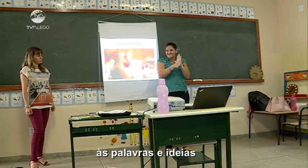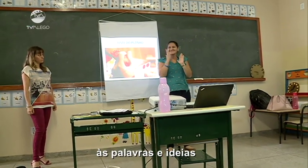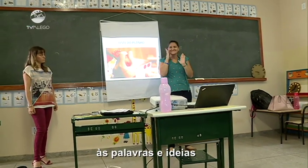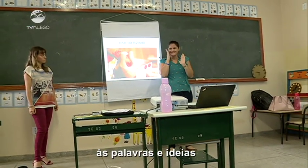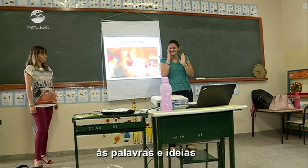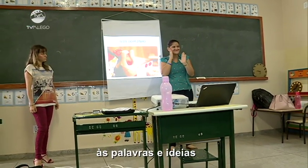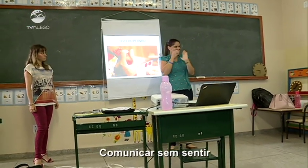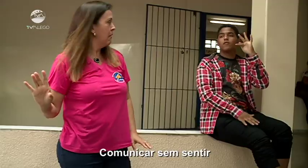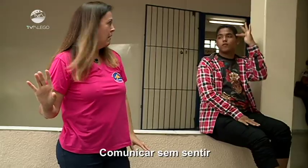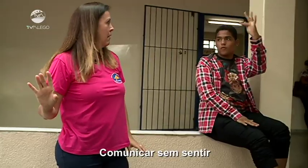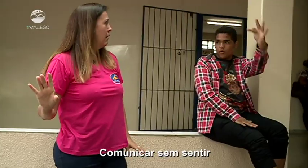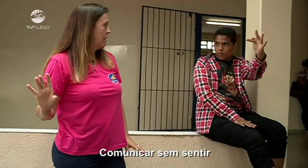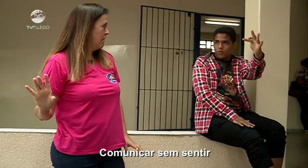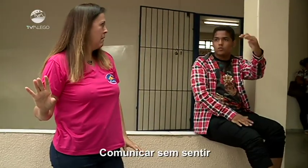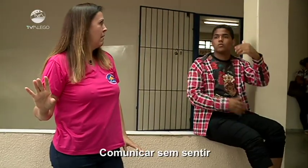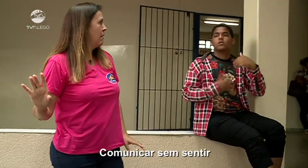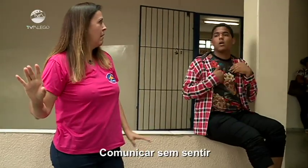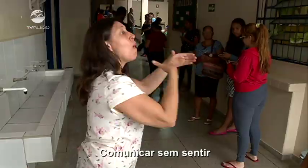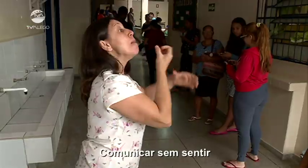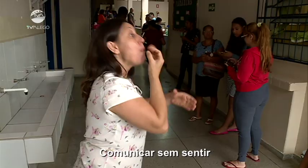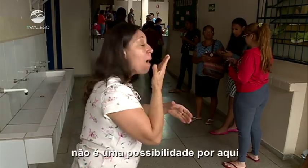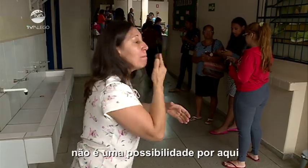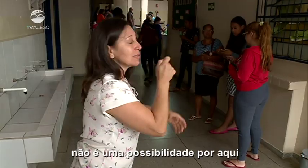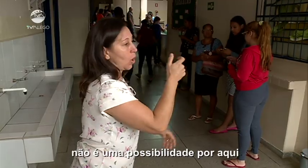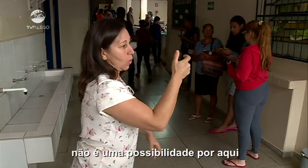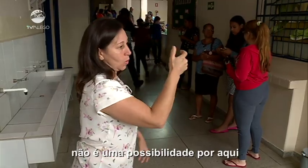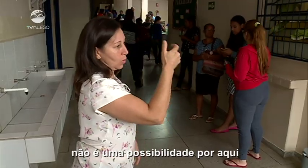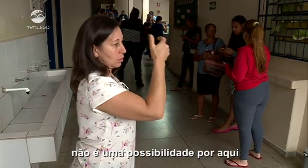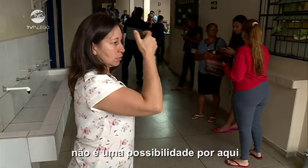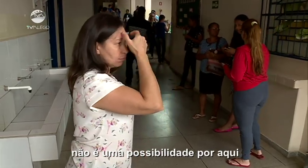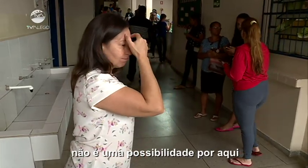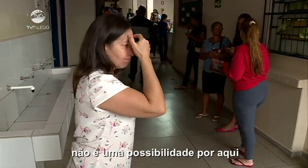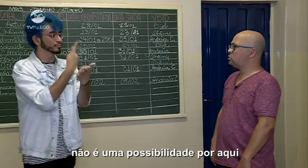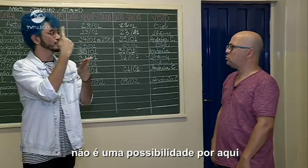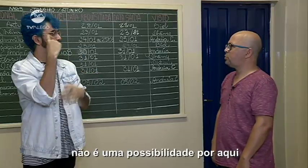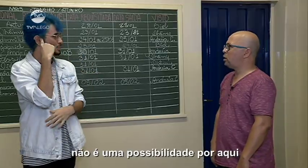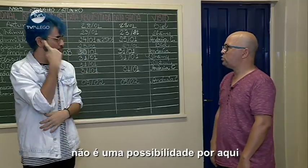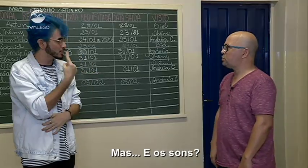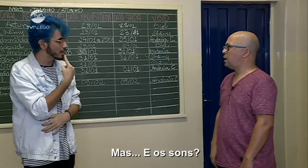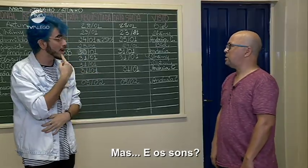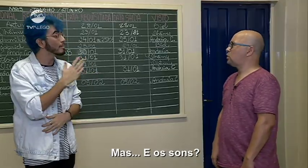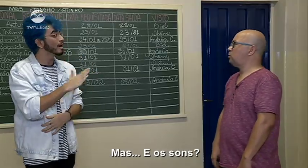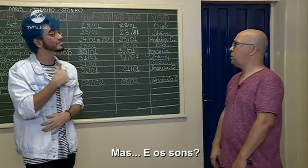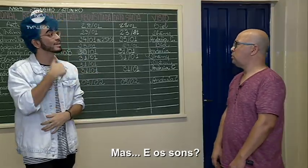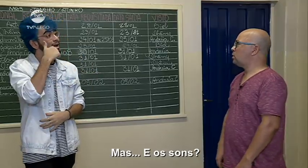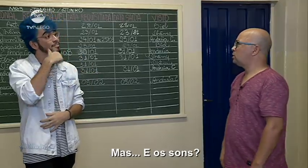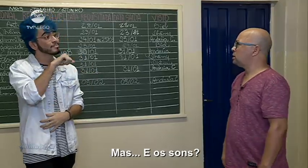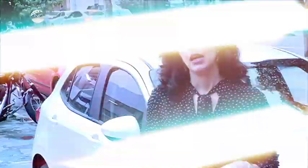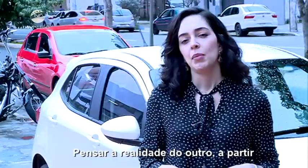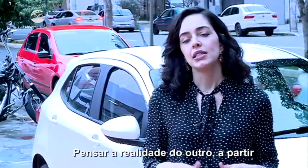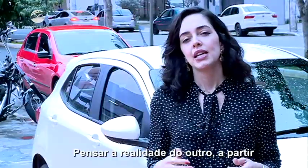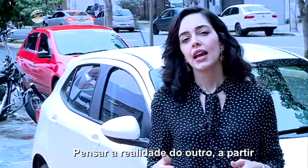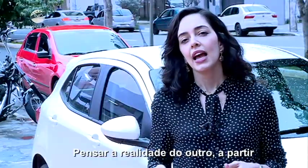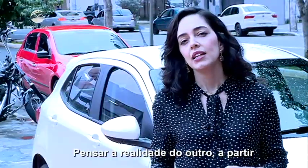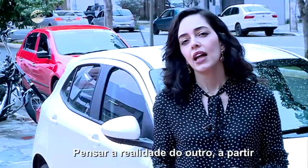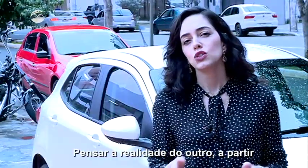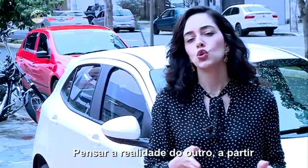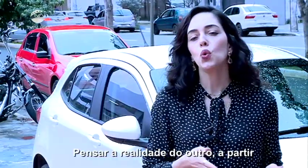ideias. Comunicar sem sentir não é uma possibilidade por aqui. Mas e os sons? Pensar a realidade do